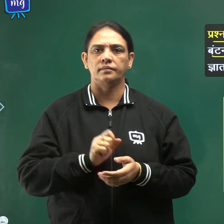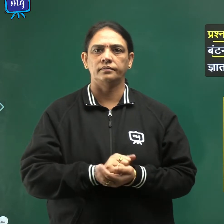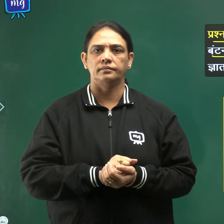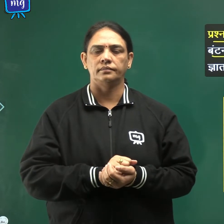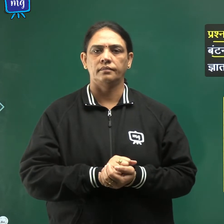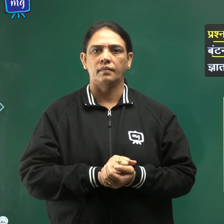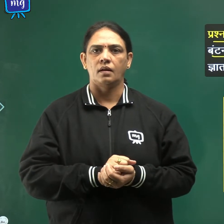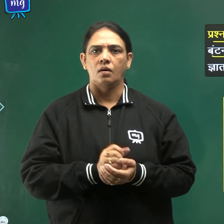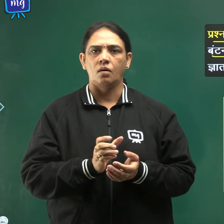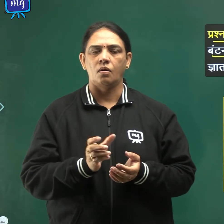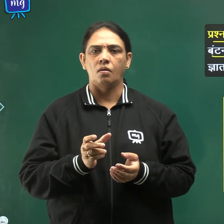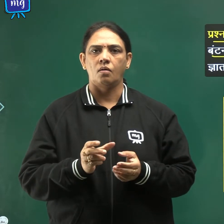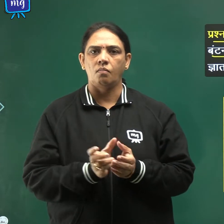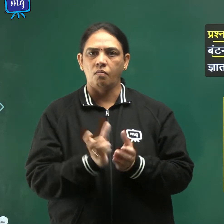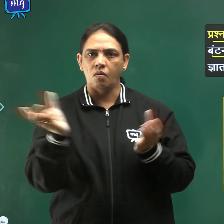बहुलक का